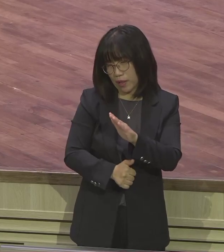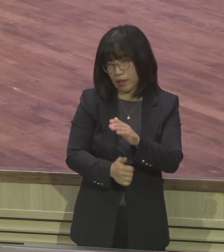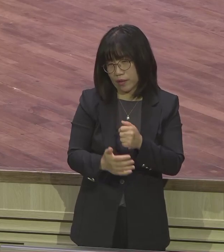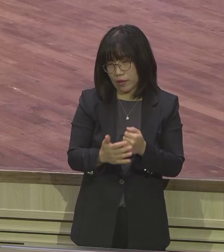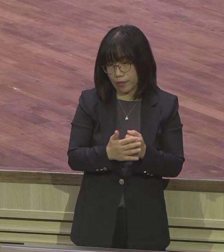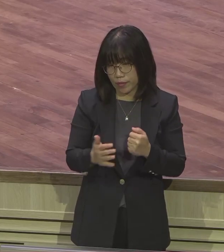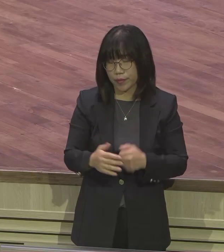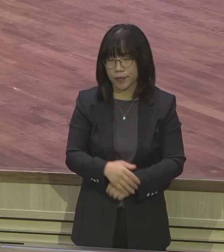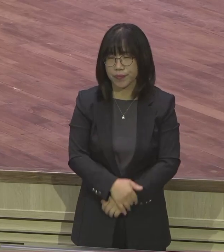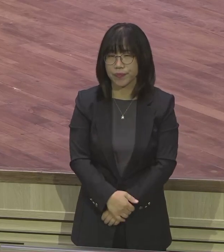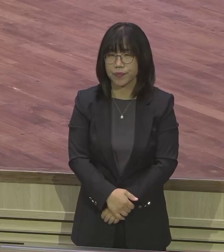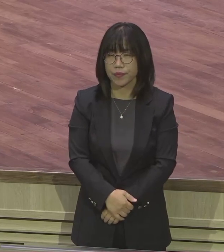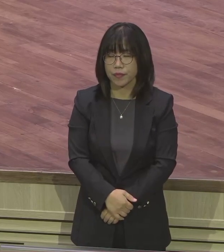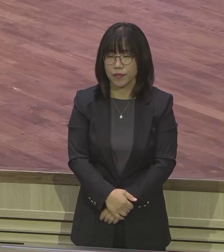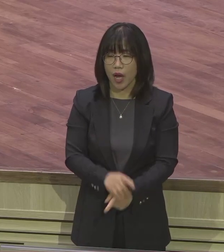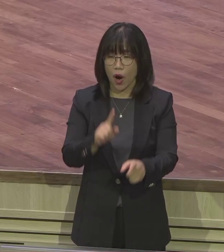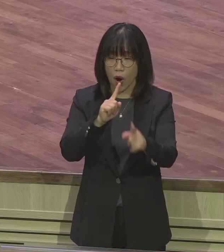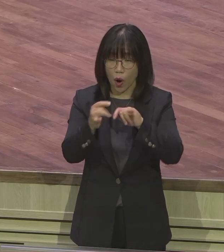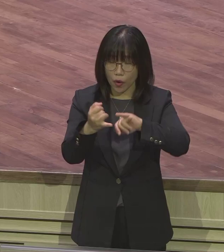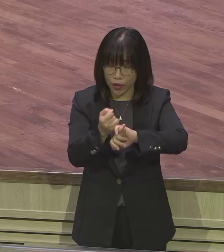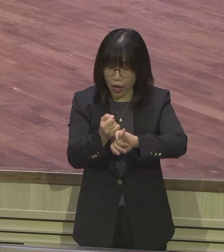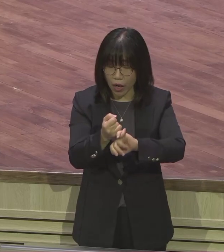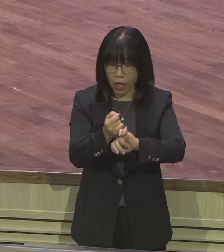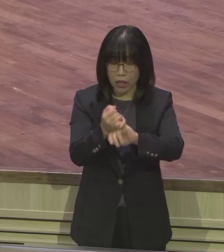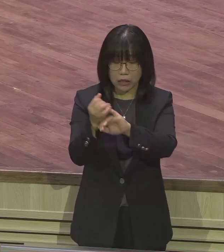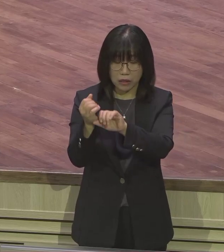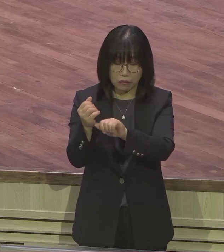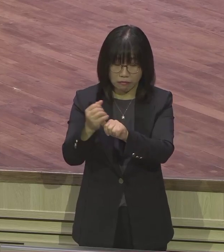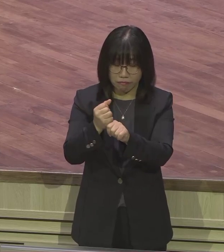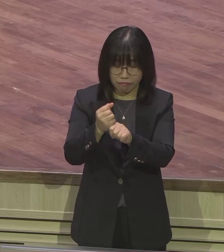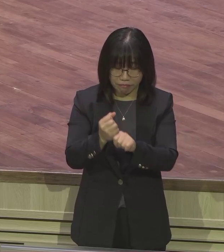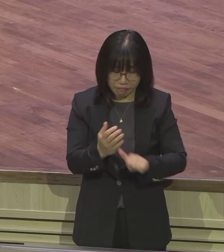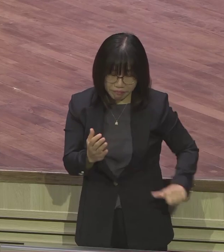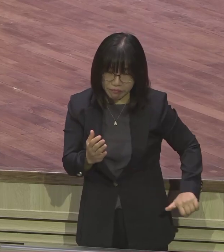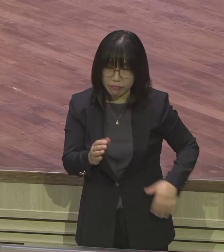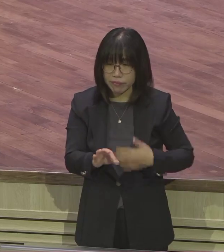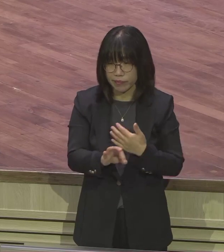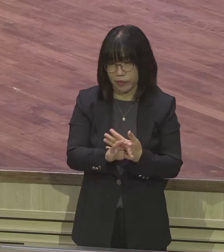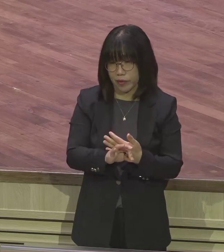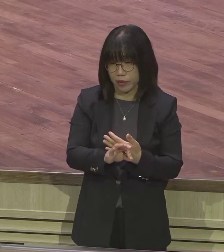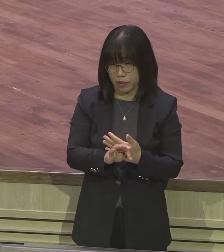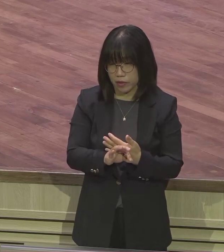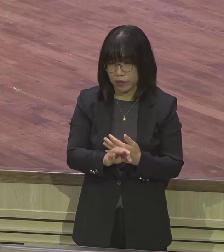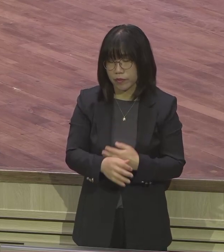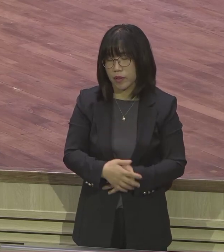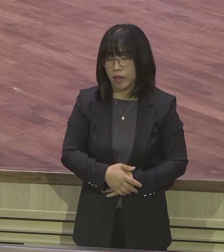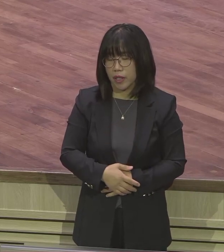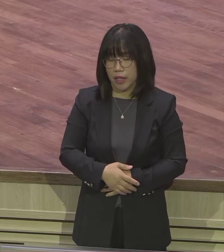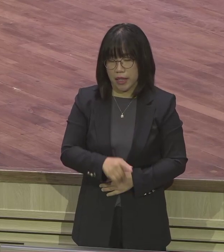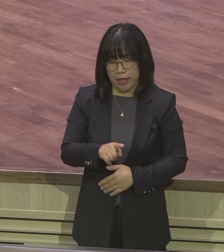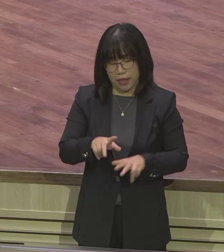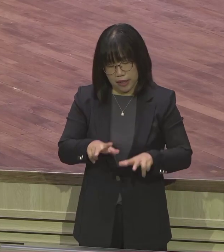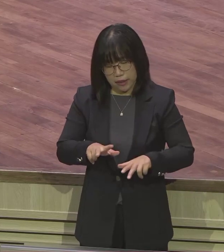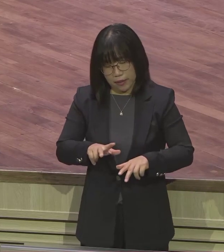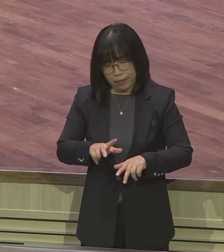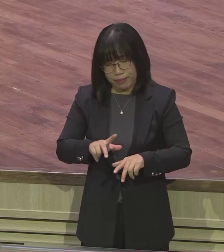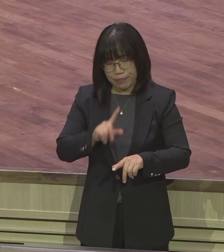그렇습니다. 언약 못 잡아서 그래요. 언약 성취 체험 못해서 그래. 하나하나 성취된 걸 체험 못하고